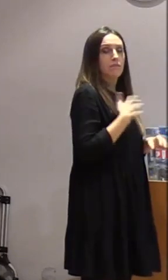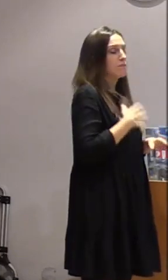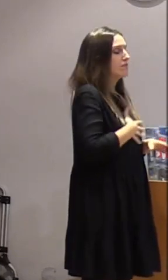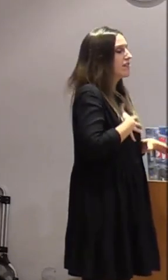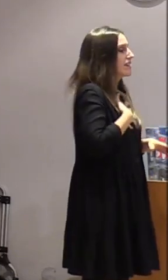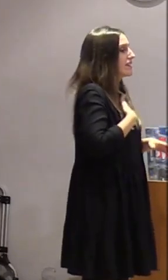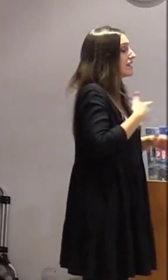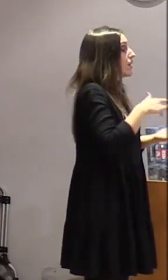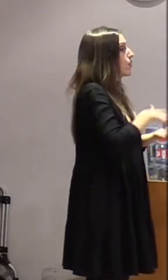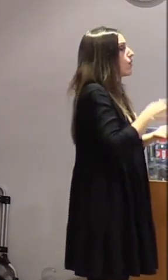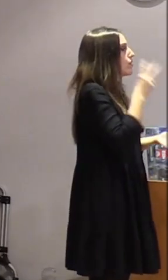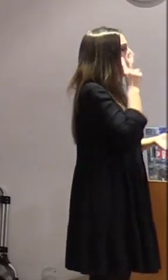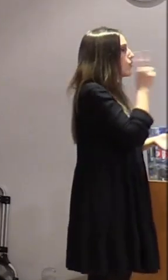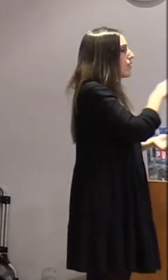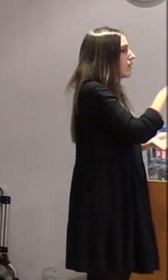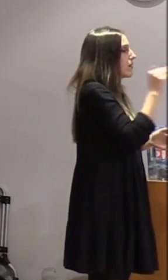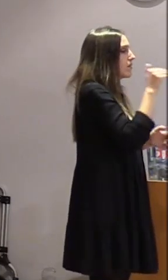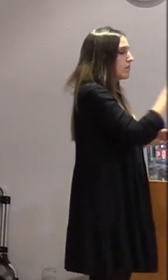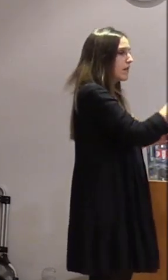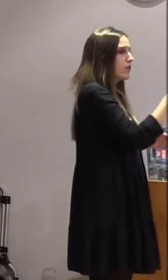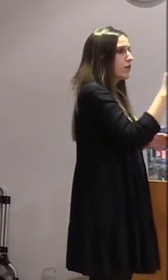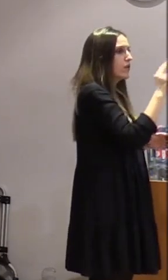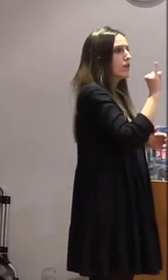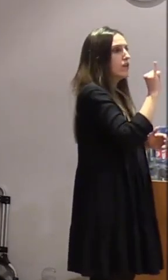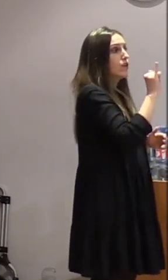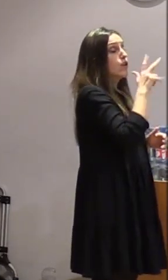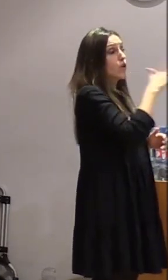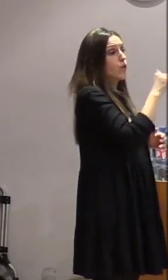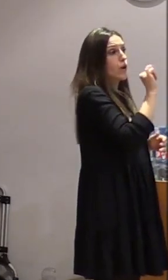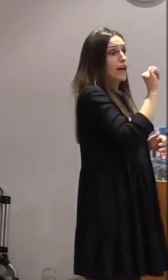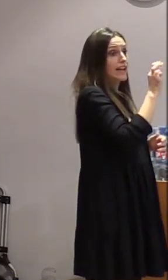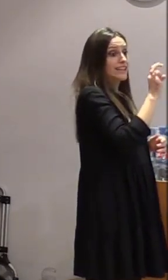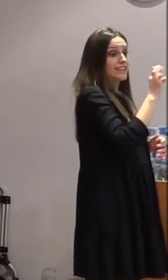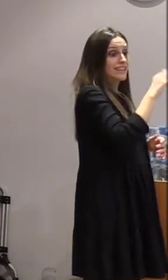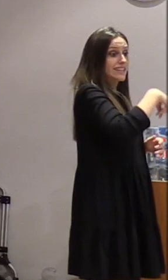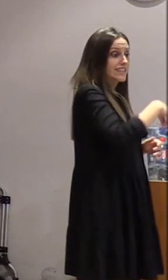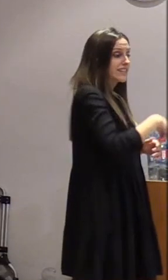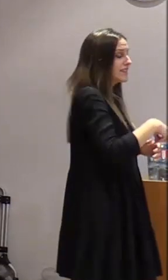cuando fueres al Prado, a Thyssenkrabbe, muchísimos paisajes de impresionistas,